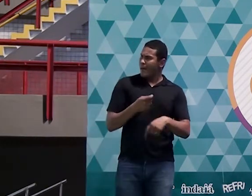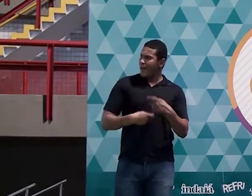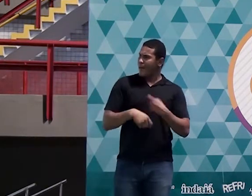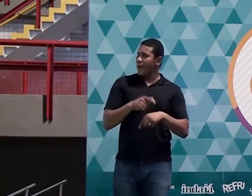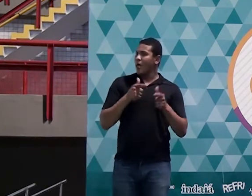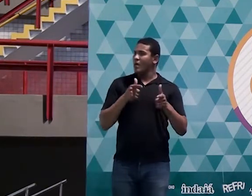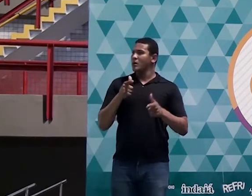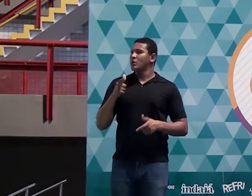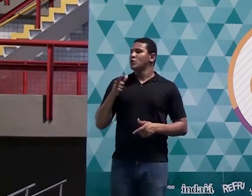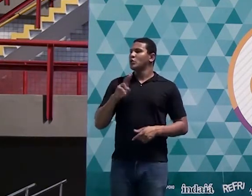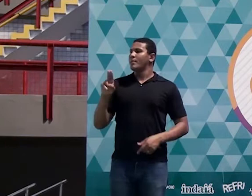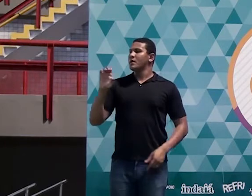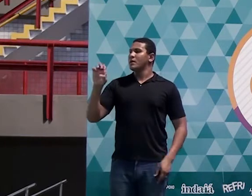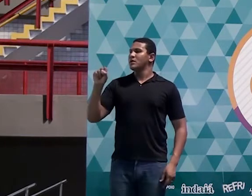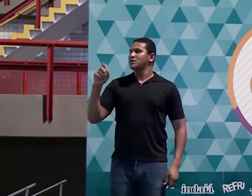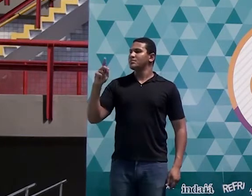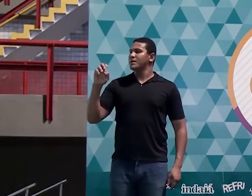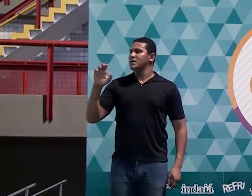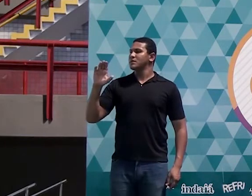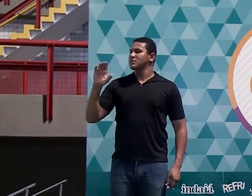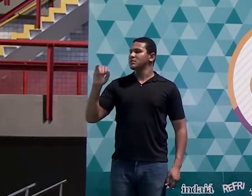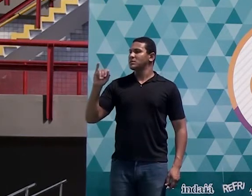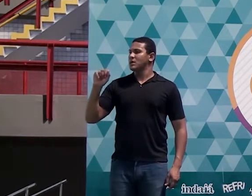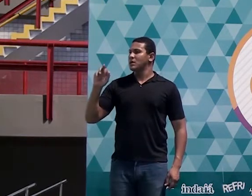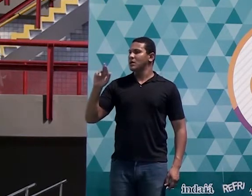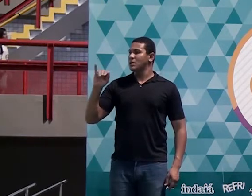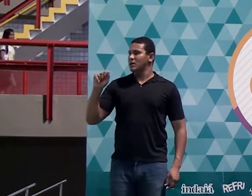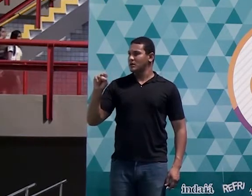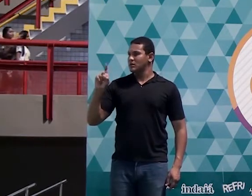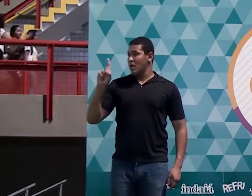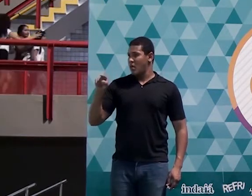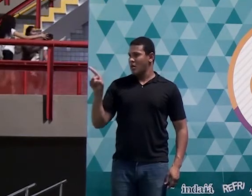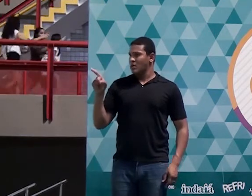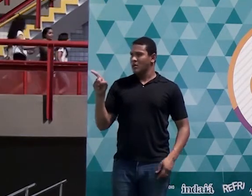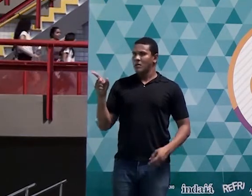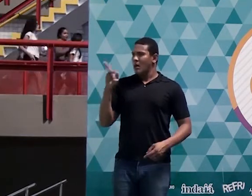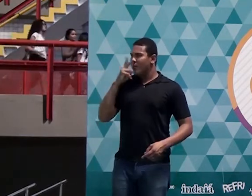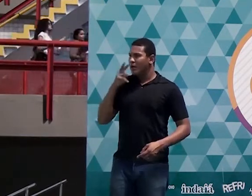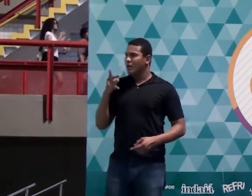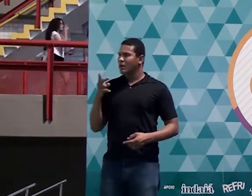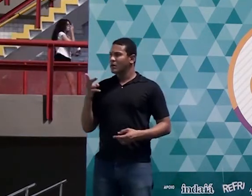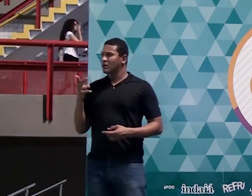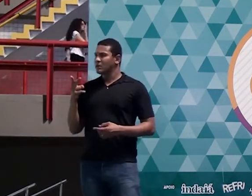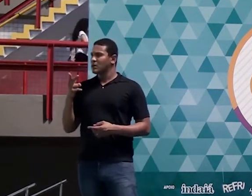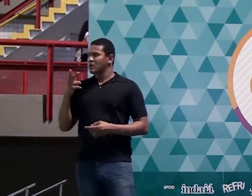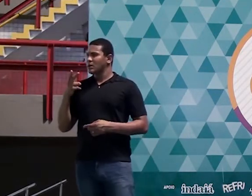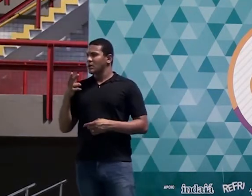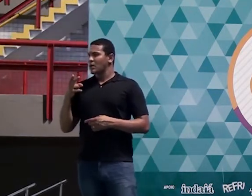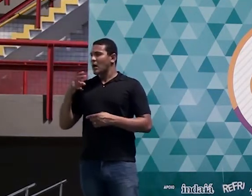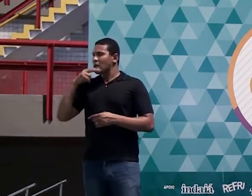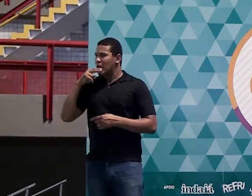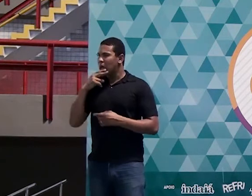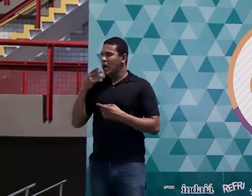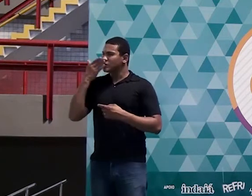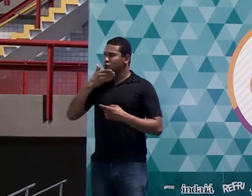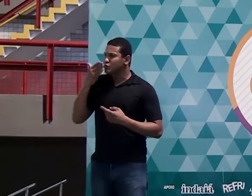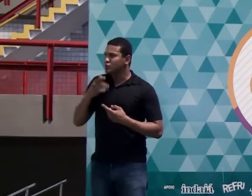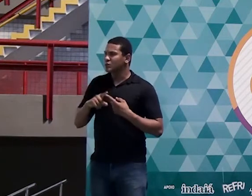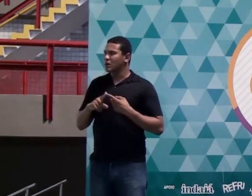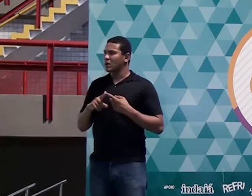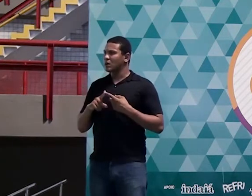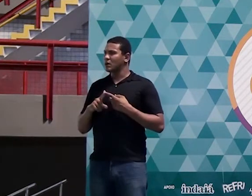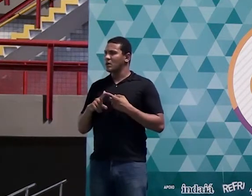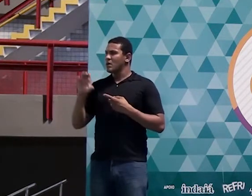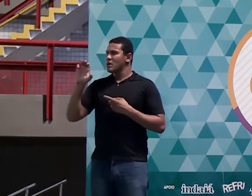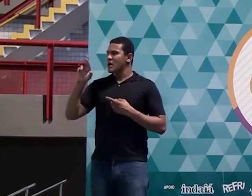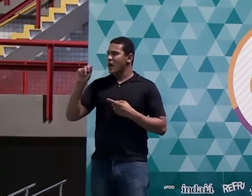Especiarias. A Europa não conhecia canela, não conhecia cravo, açúcar, não conhecia pimenta, não